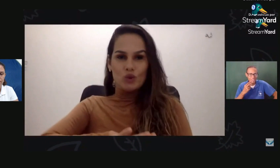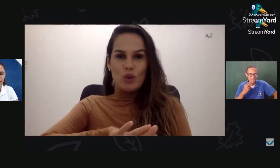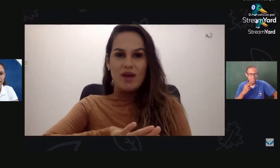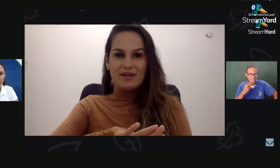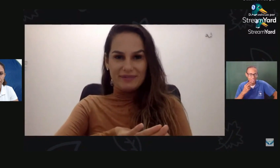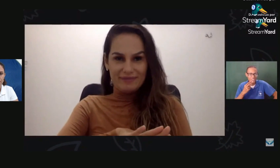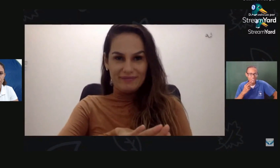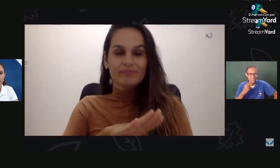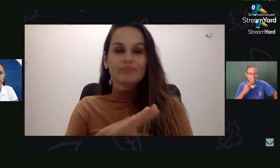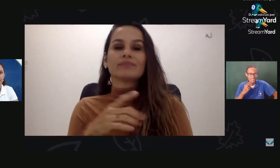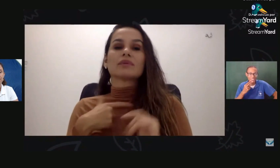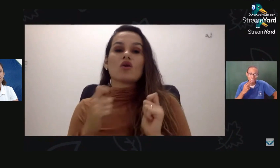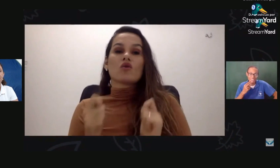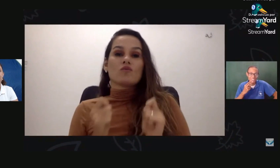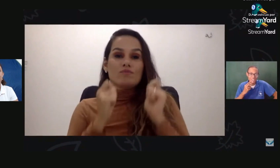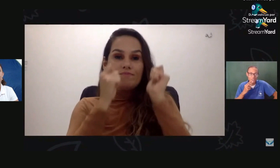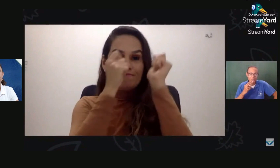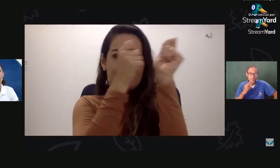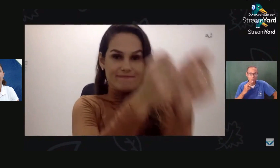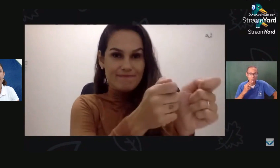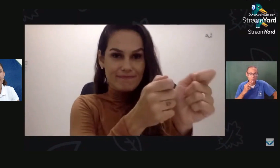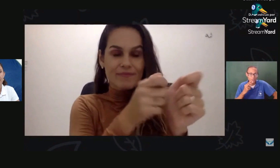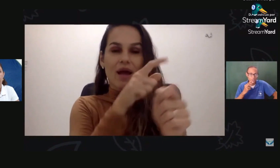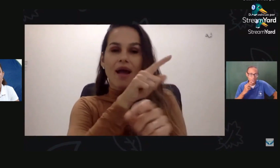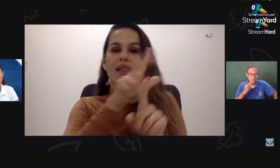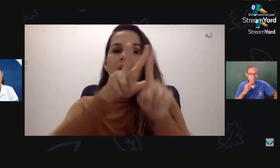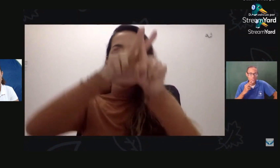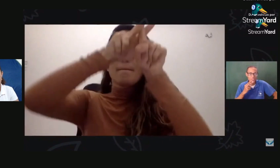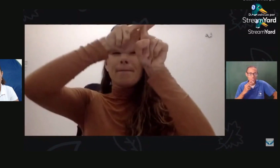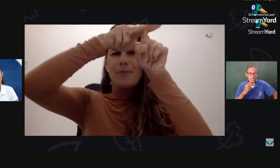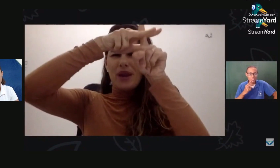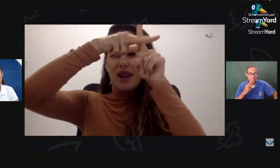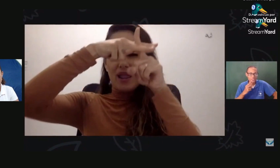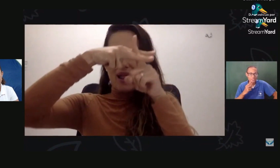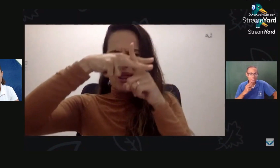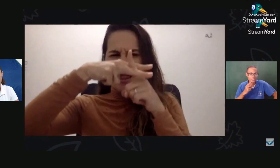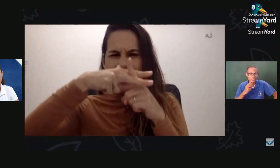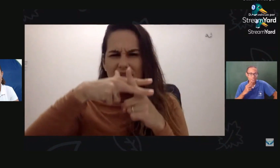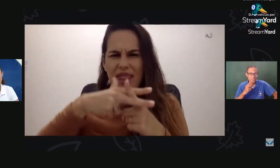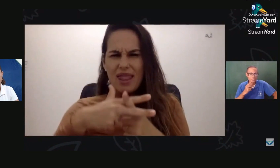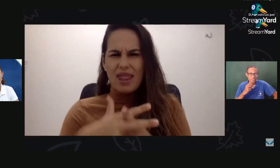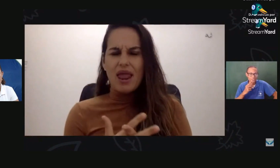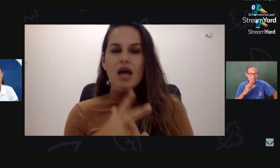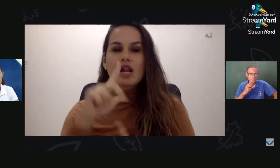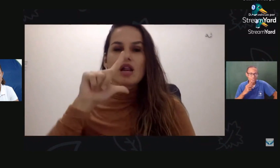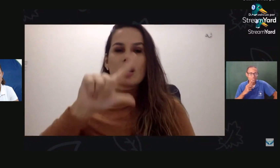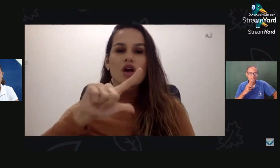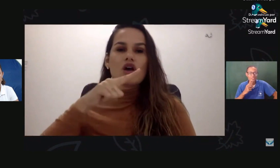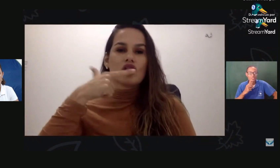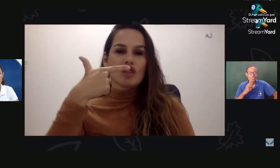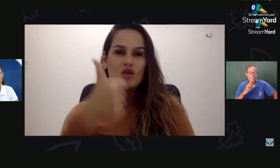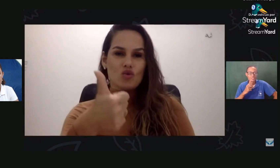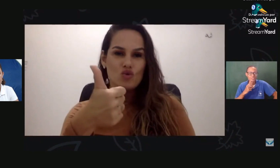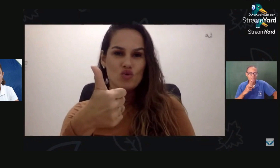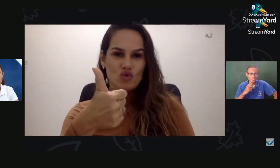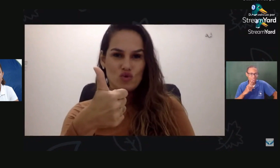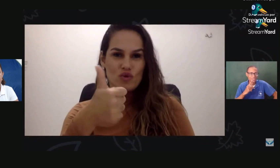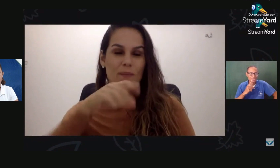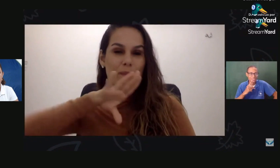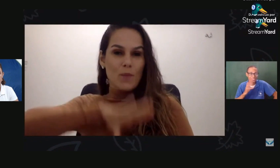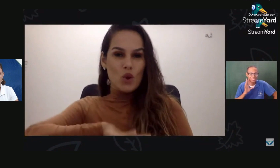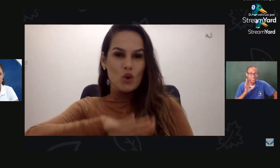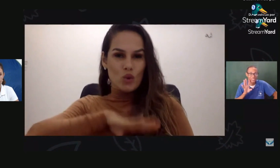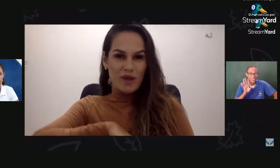um intérprete, né? E aí eu mostrei, né? E ele fez aquela correção toda